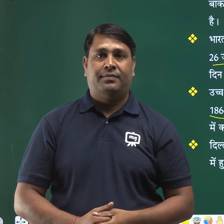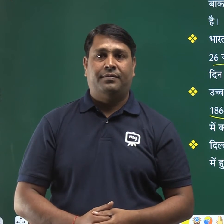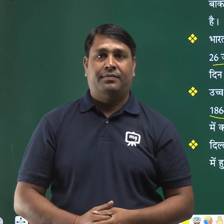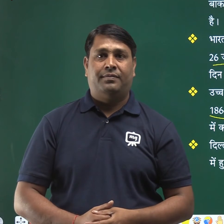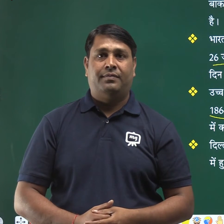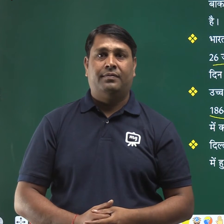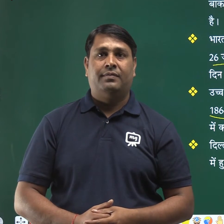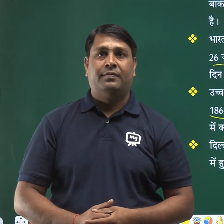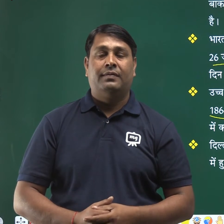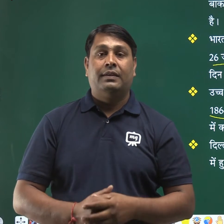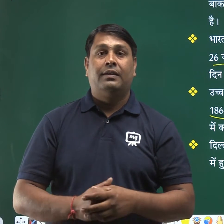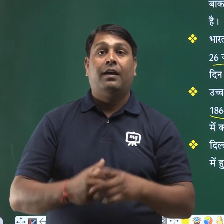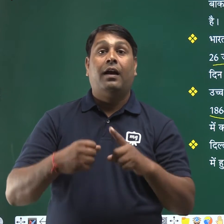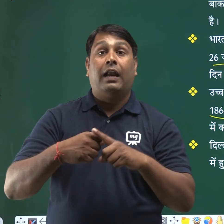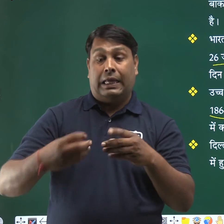कलकत्ता,